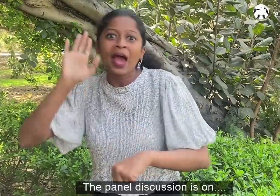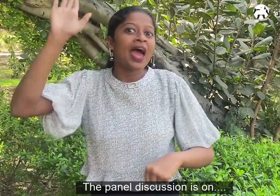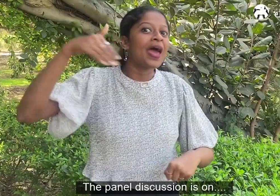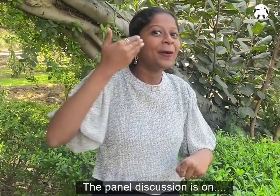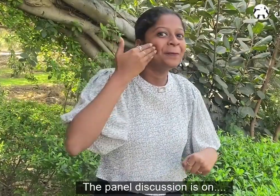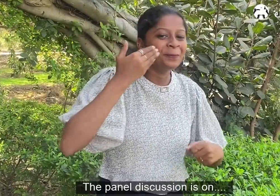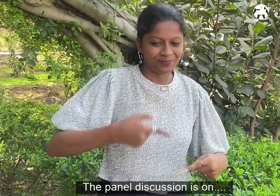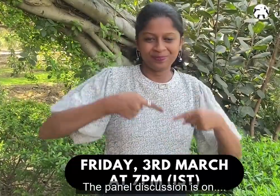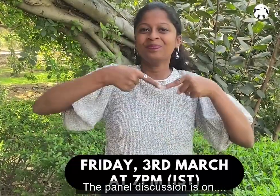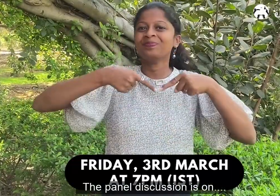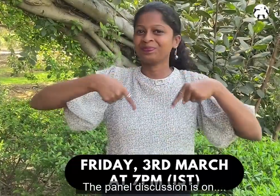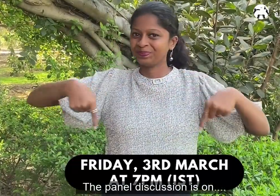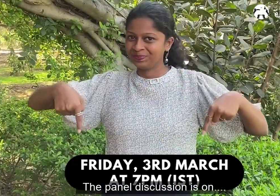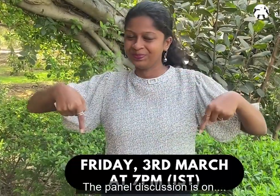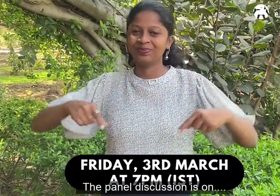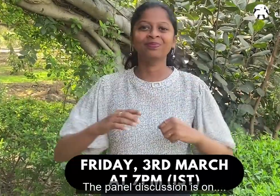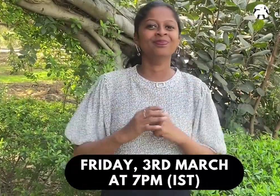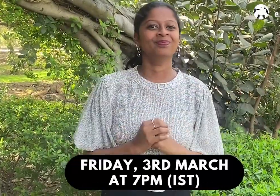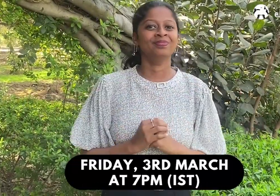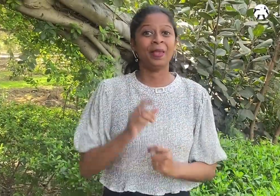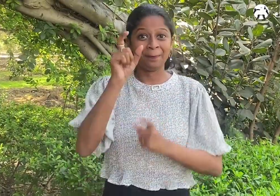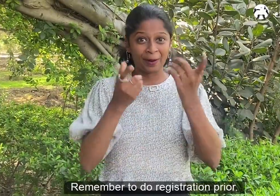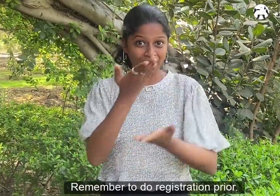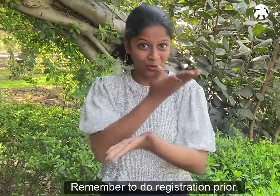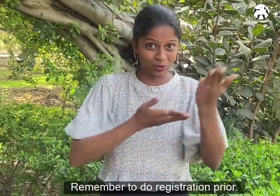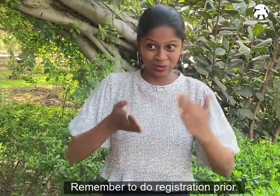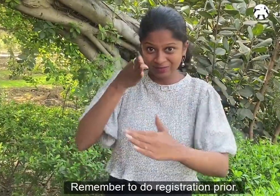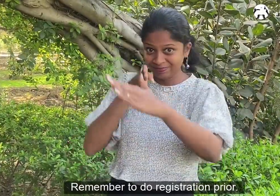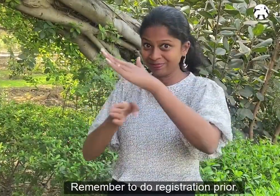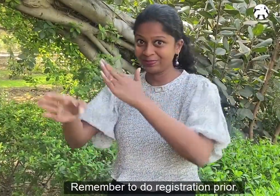जी नहीं, यह पैनल चर्चा है जो जूम पर आयोजित होगी। इस